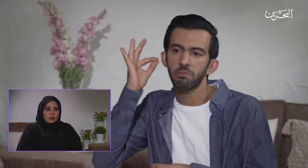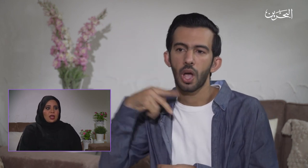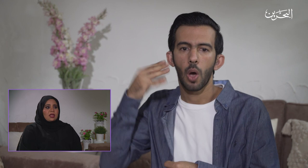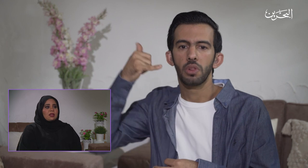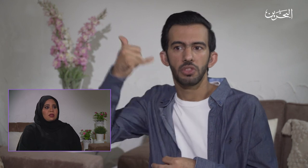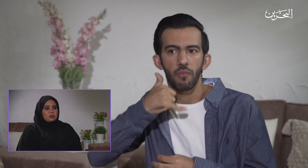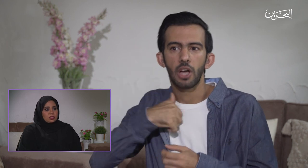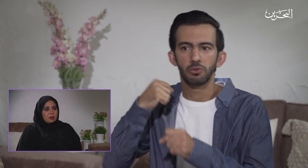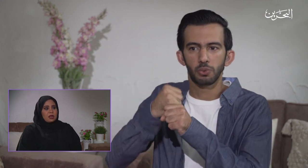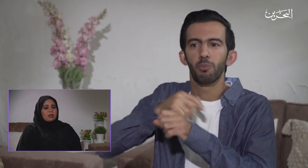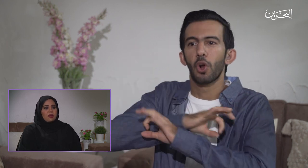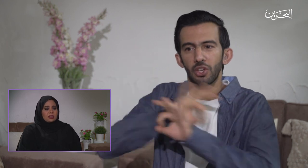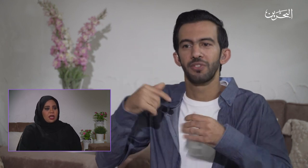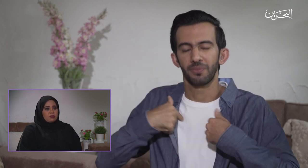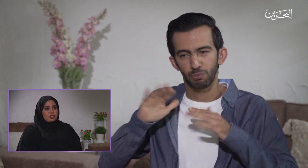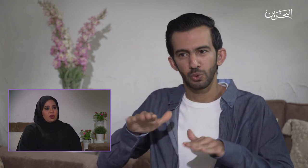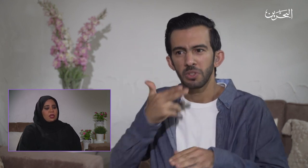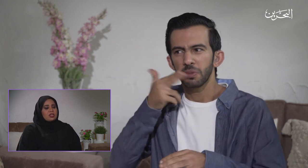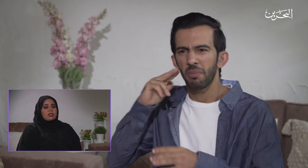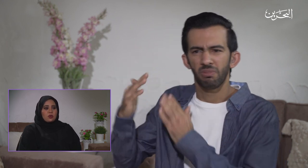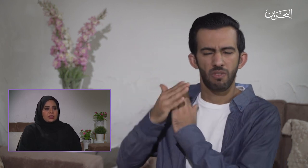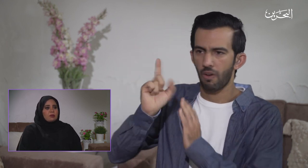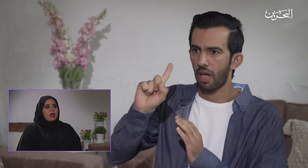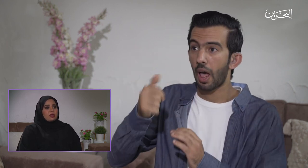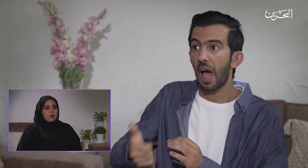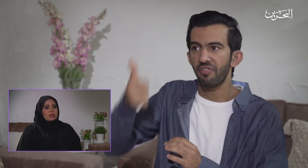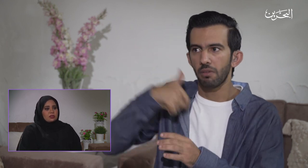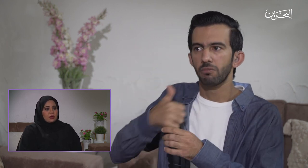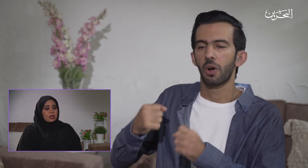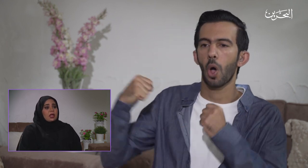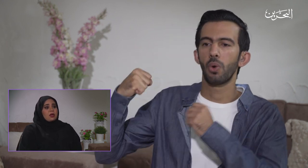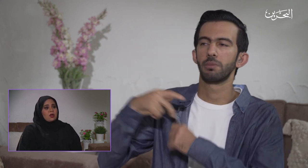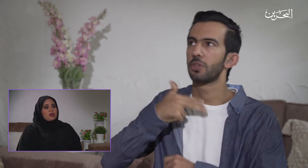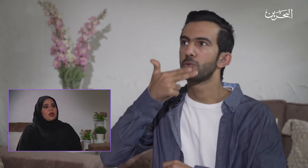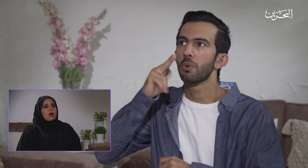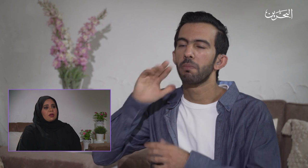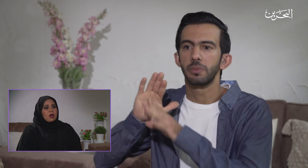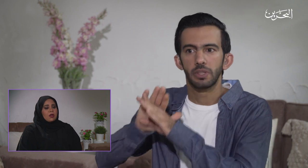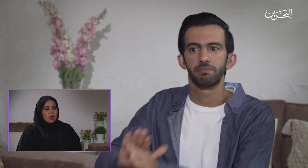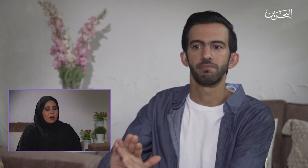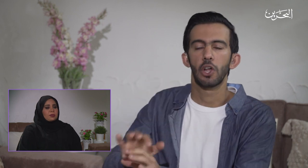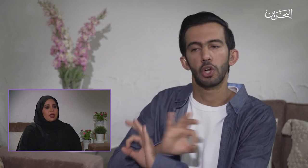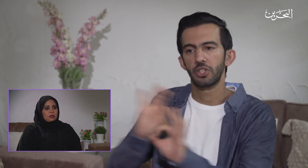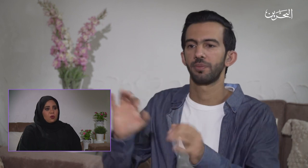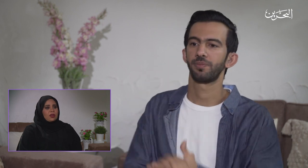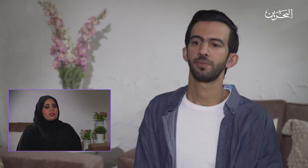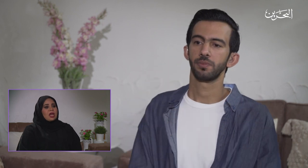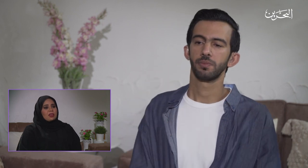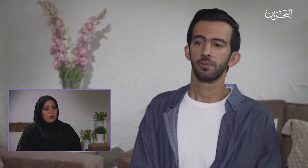يقول له ايضا انه مستقبلا اذا عندك اي مشكله ولا شيء تواصل معي انه هو يساعدك. لكن قال انا لا، انا احب ان اتطور نفسي اكثر